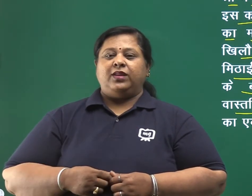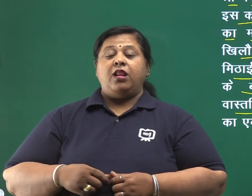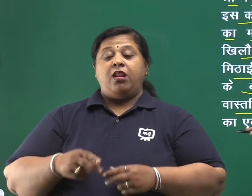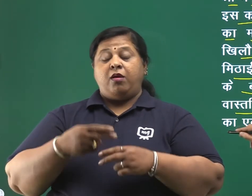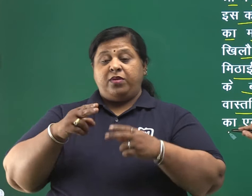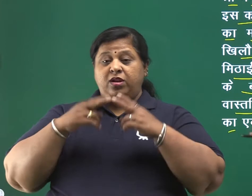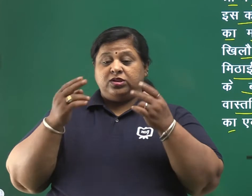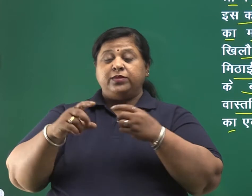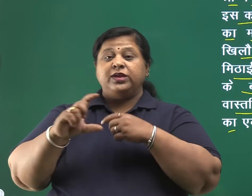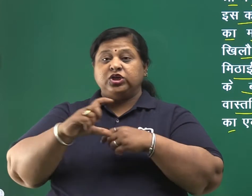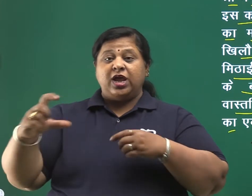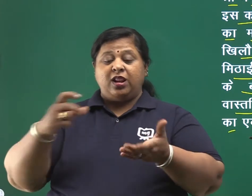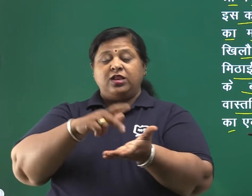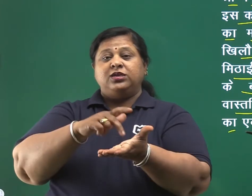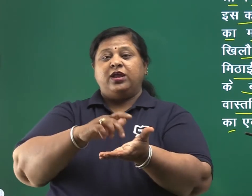नगर का